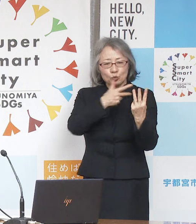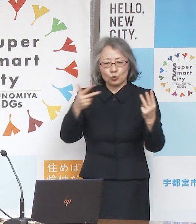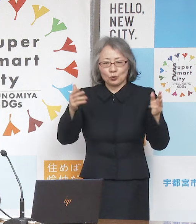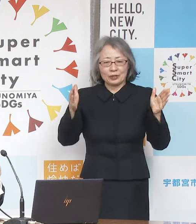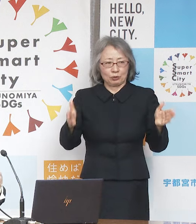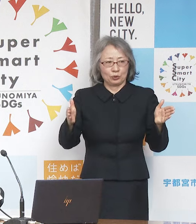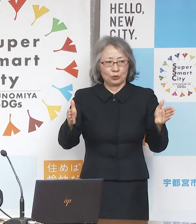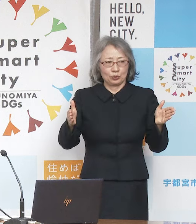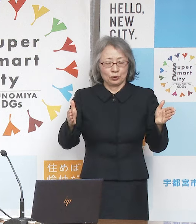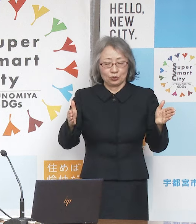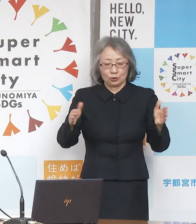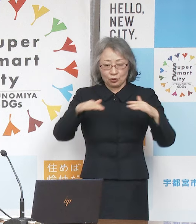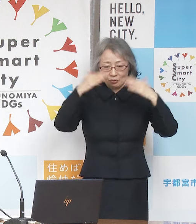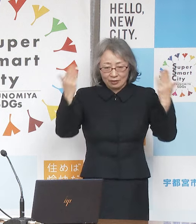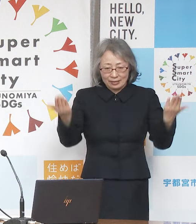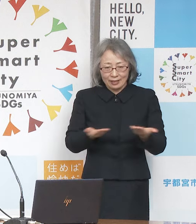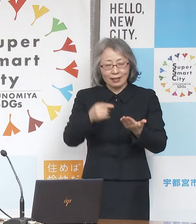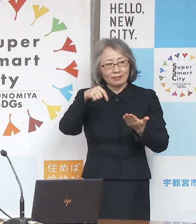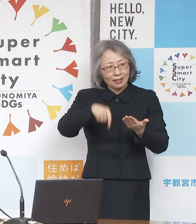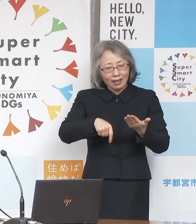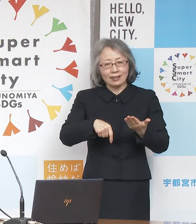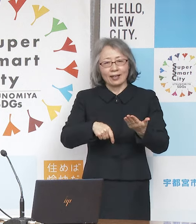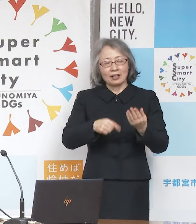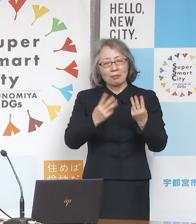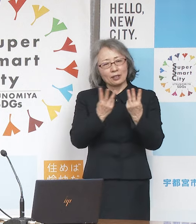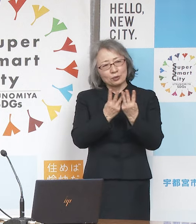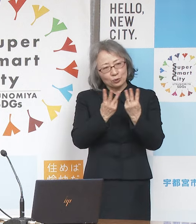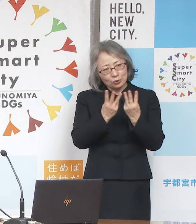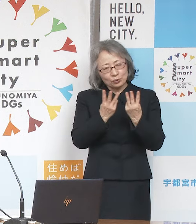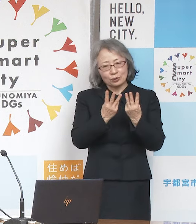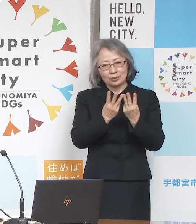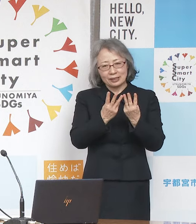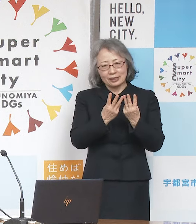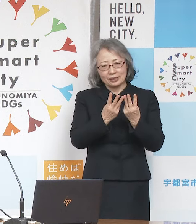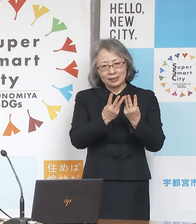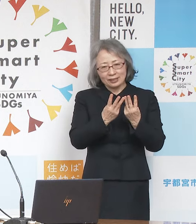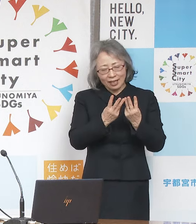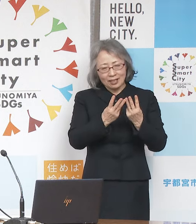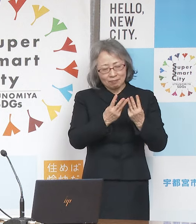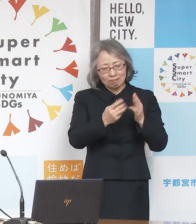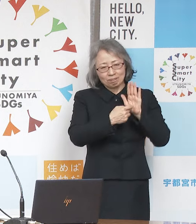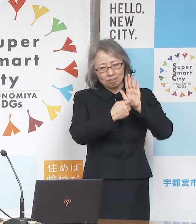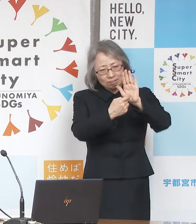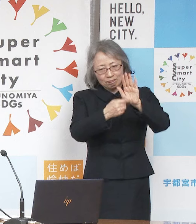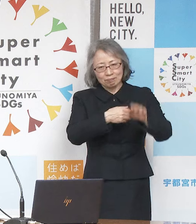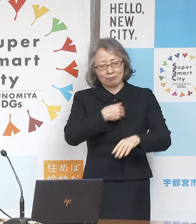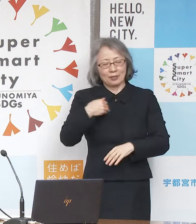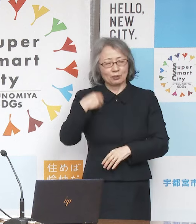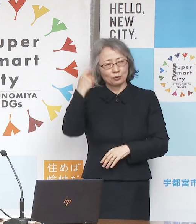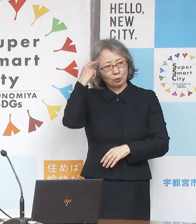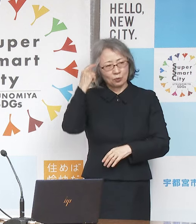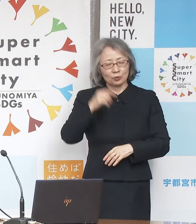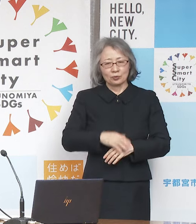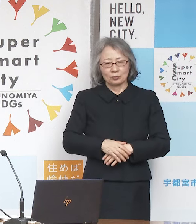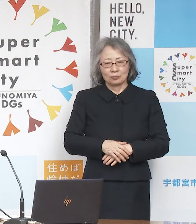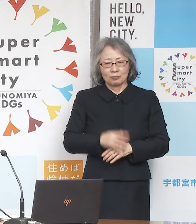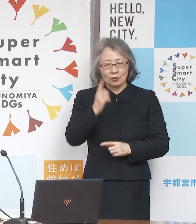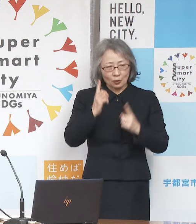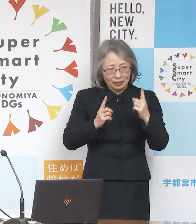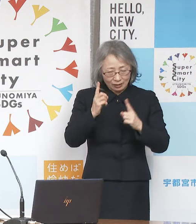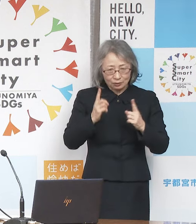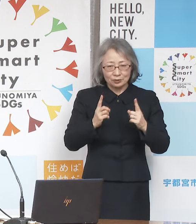のでその全体の中でえ数字というのがえ大きくなっていければなって思いますしま何より